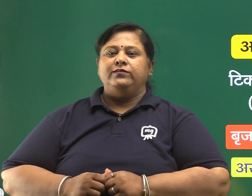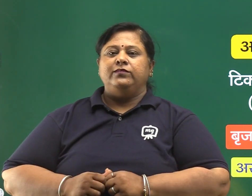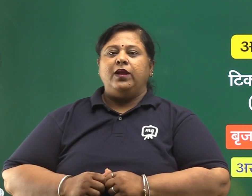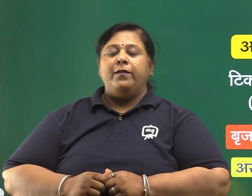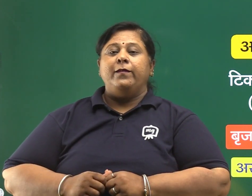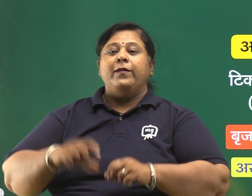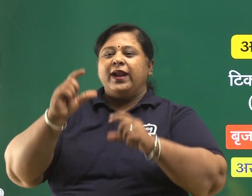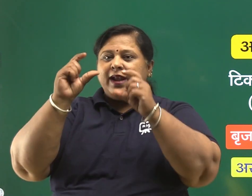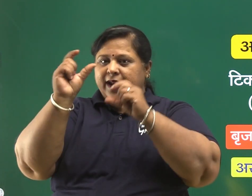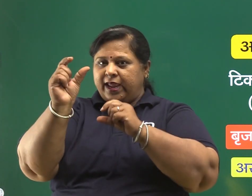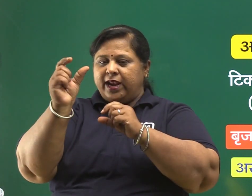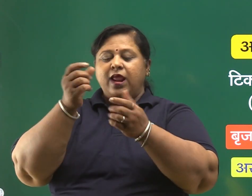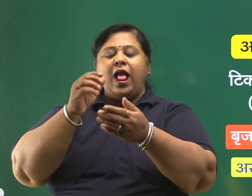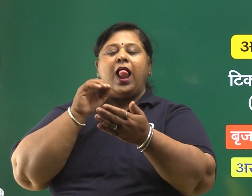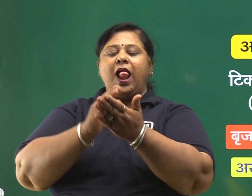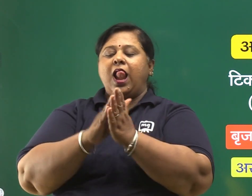टिकट एल्बम